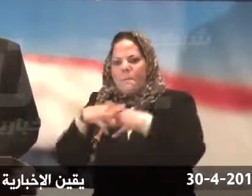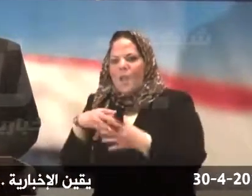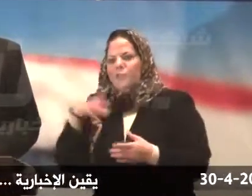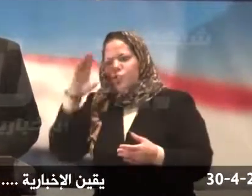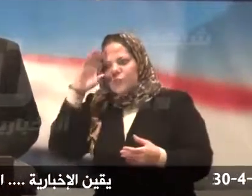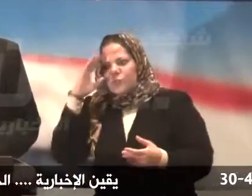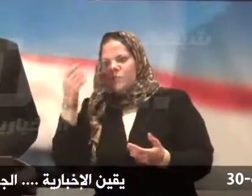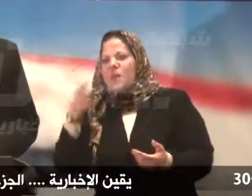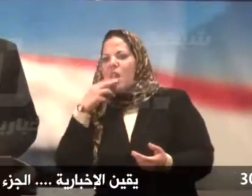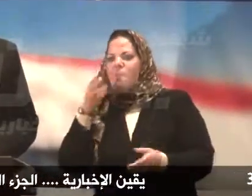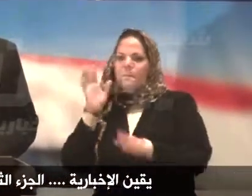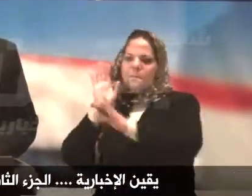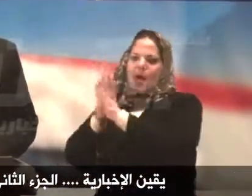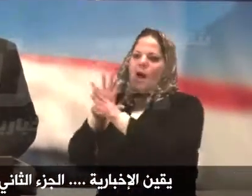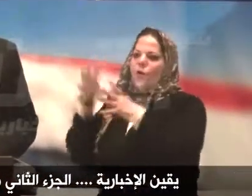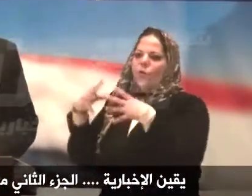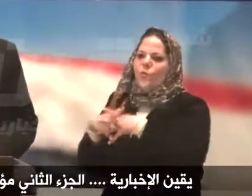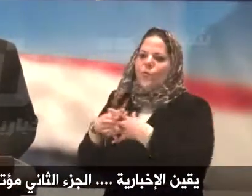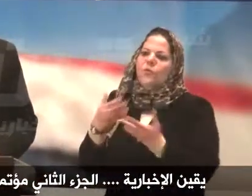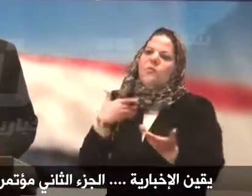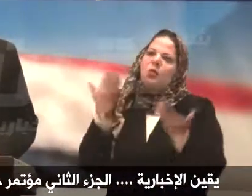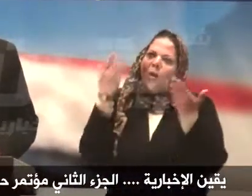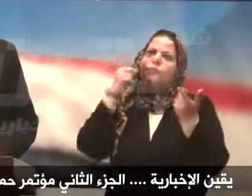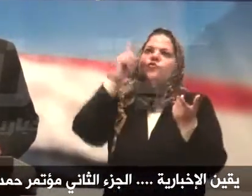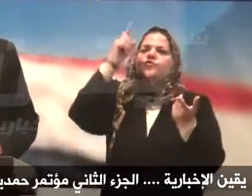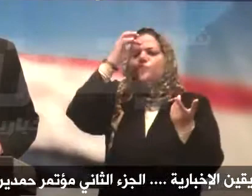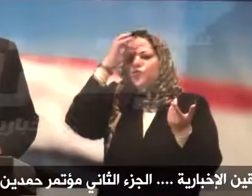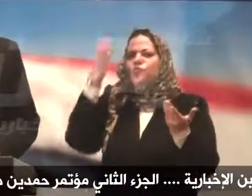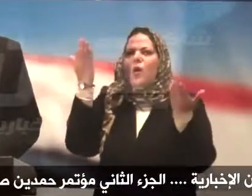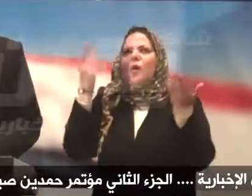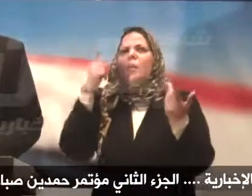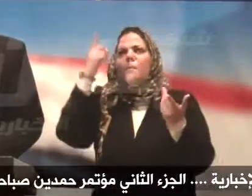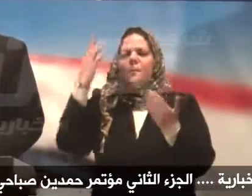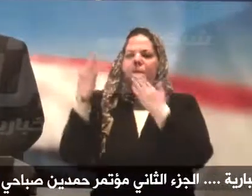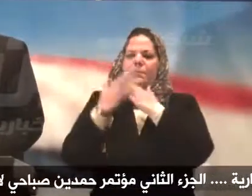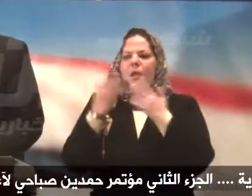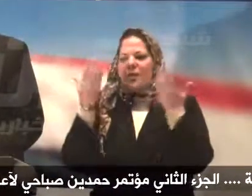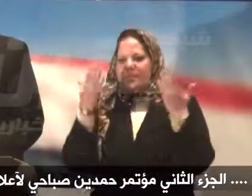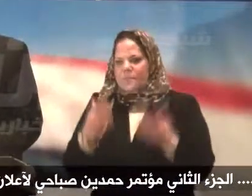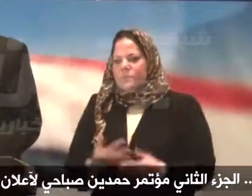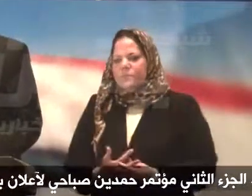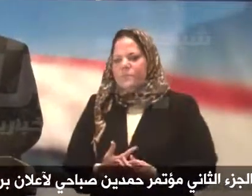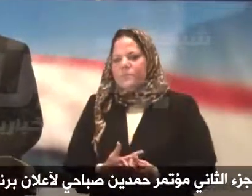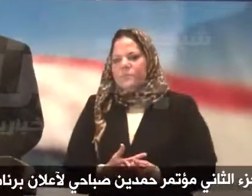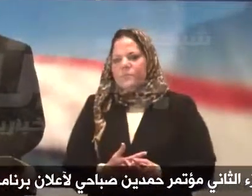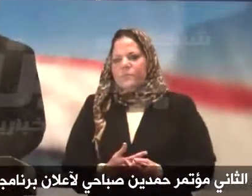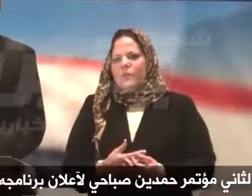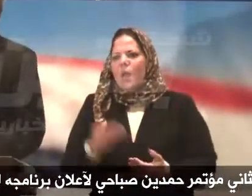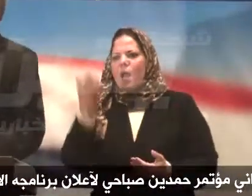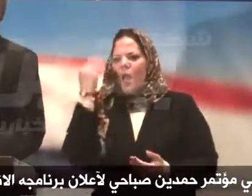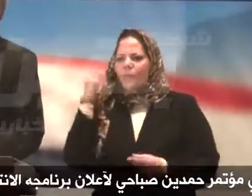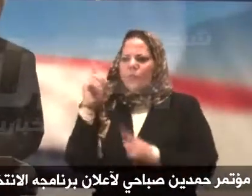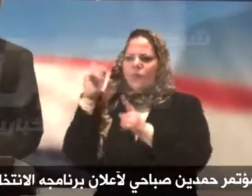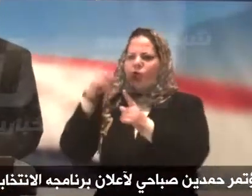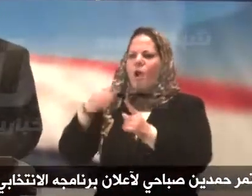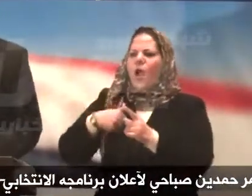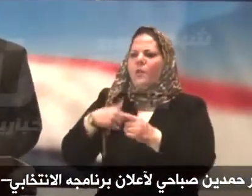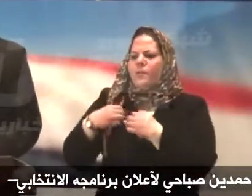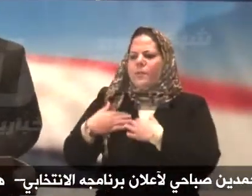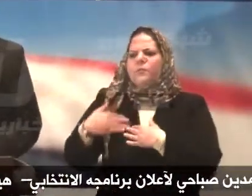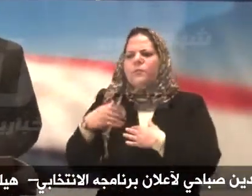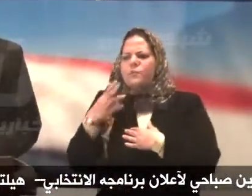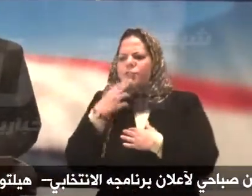أعلنت تأييدها. عندنا عشم ويقين. كل اللي في يوم من الأيام طلع بقلب صافي